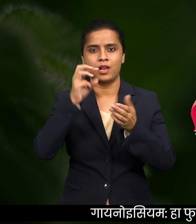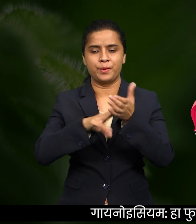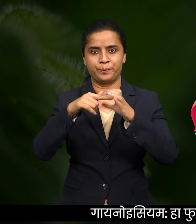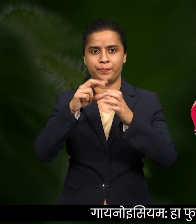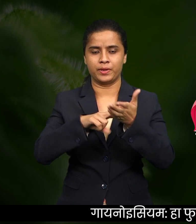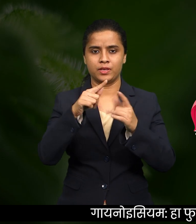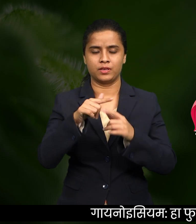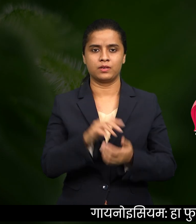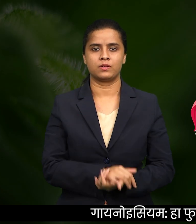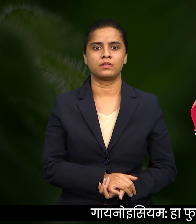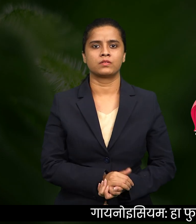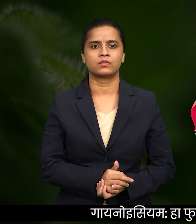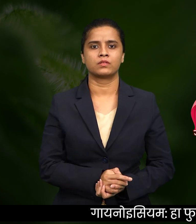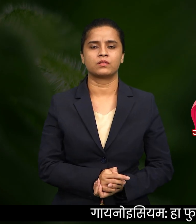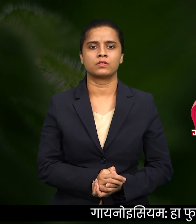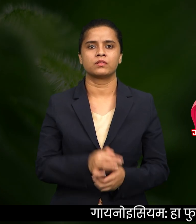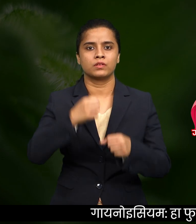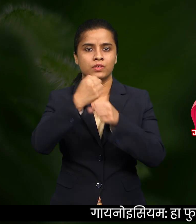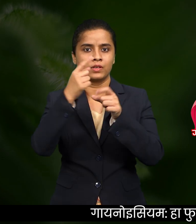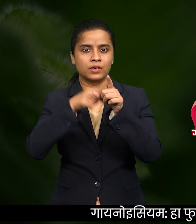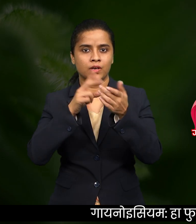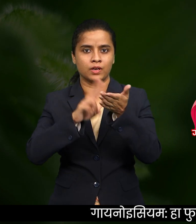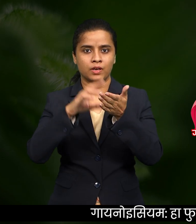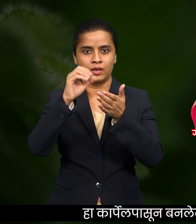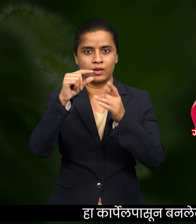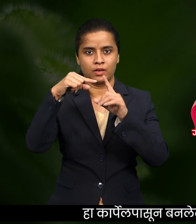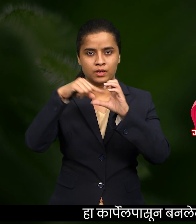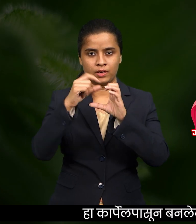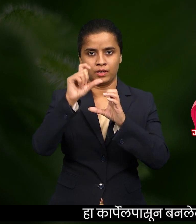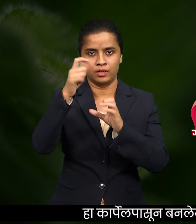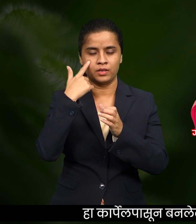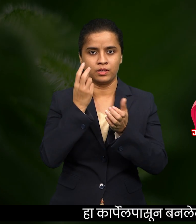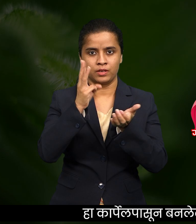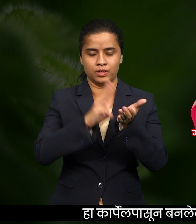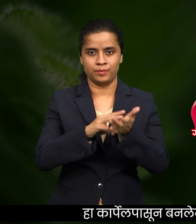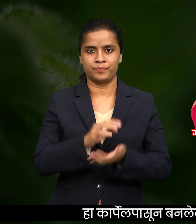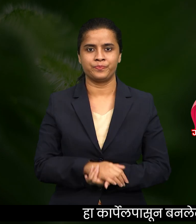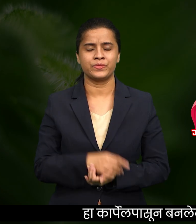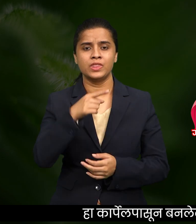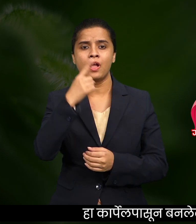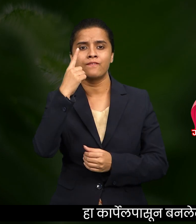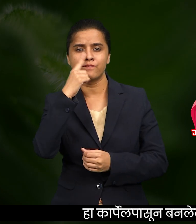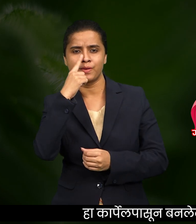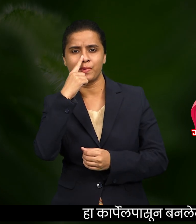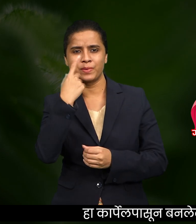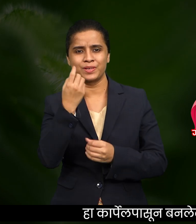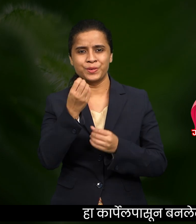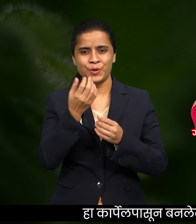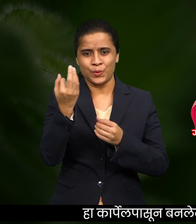गायनिशियम हा फुलांचा मादी प्रजनन भाग आहे. हा कॅर्पोल पासून बनवलेला